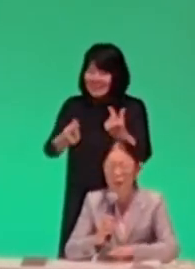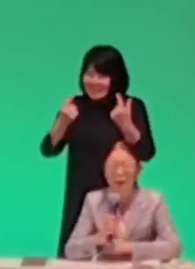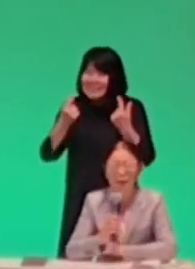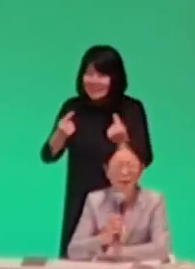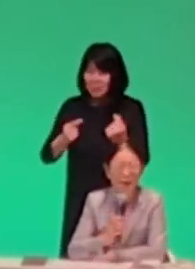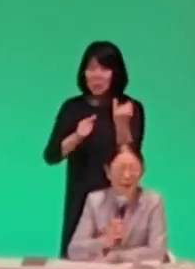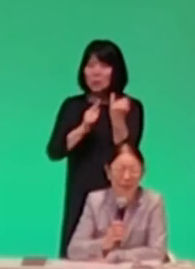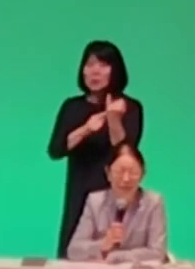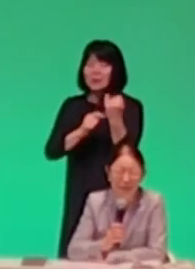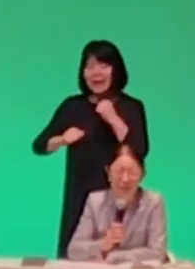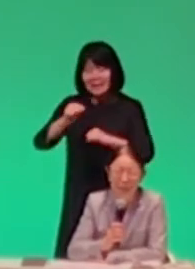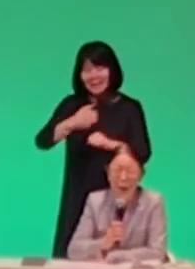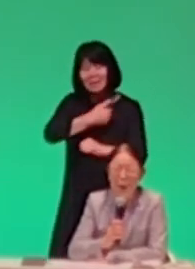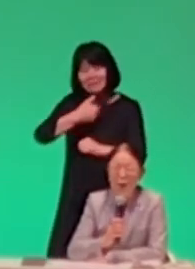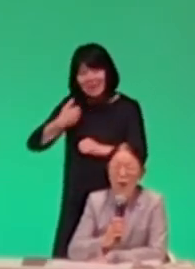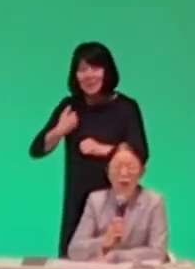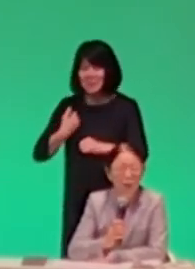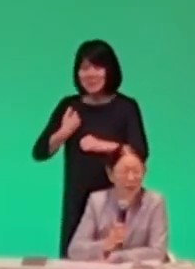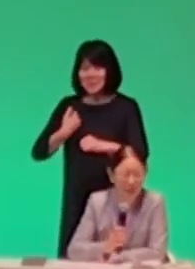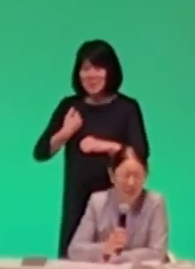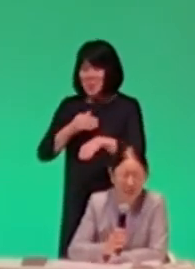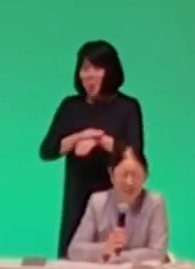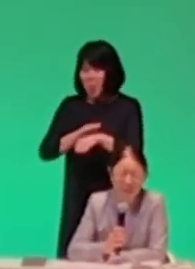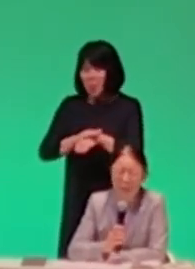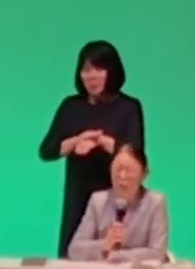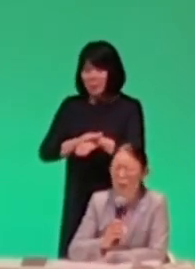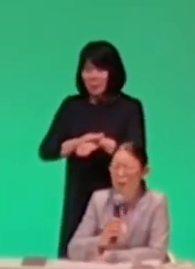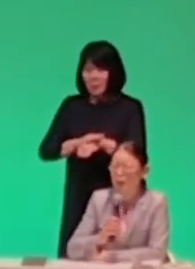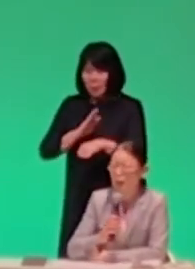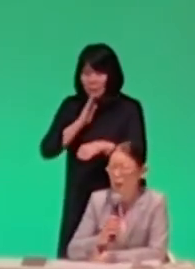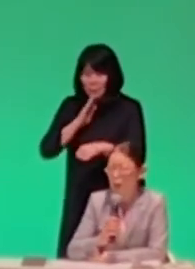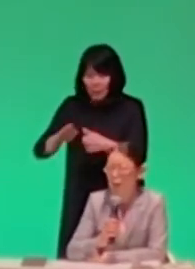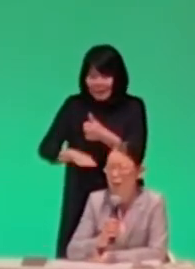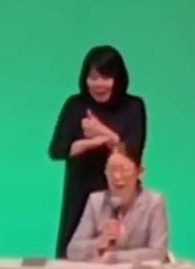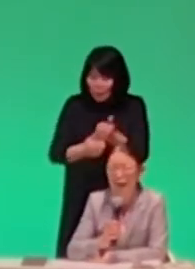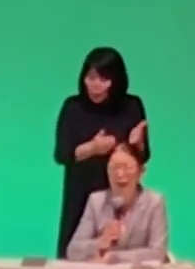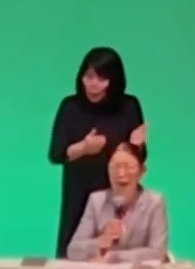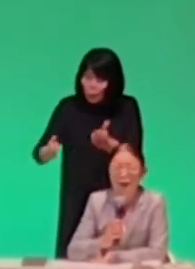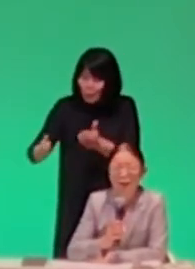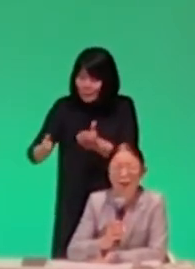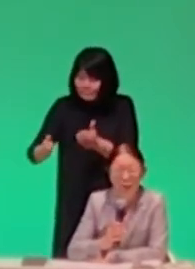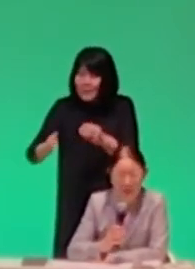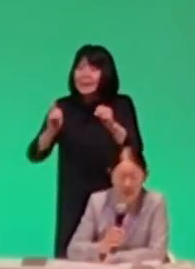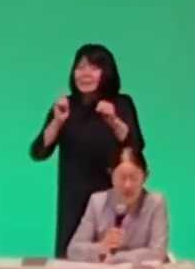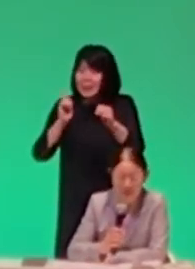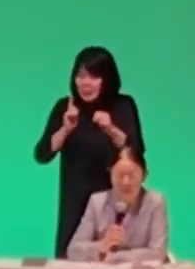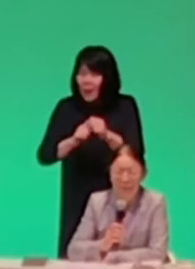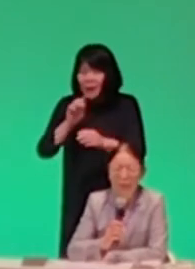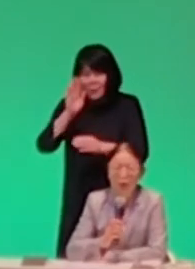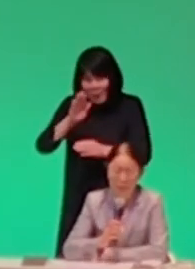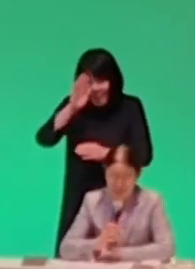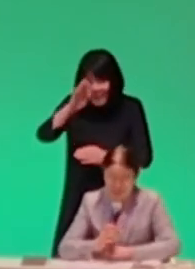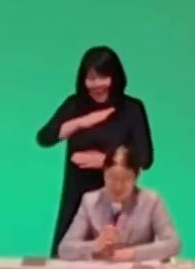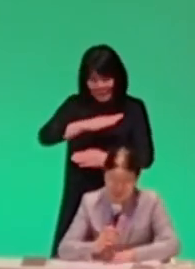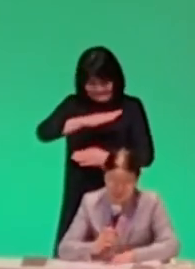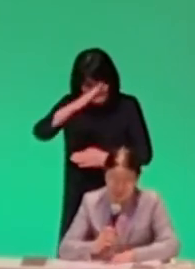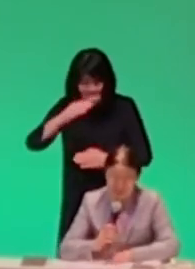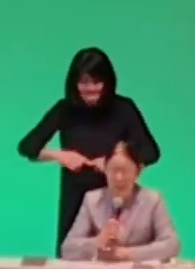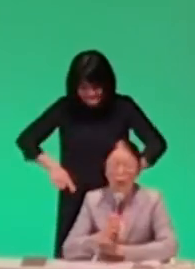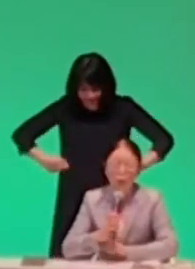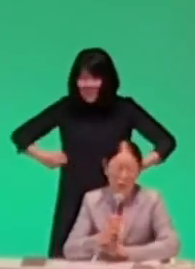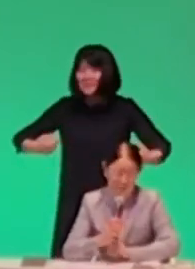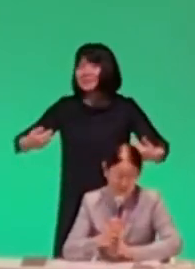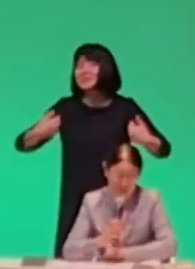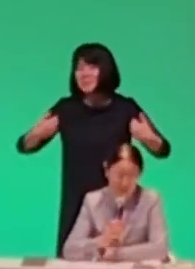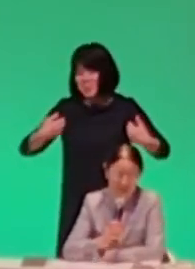ゃあその人が活躍できるように本気で環境を整えようと思ったら、これからが本当に正念場だな